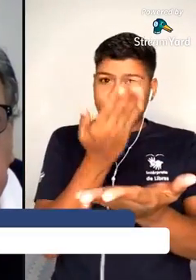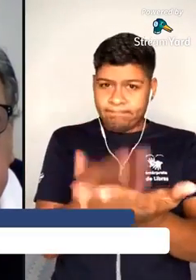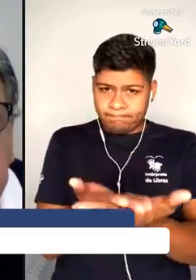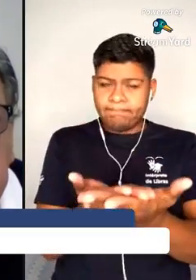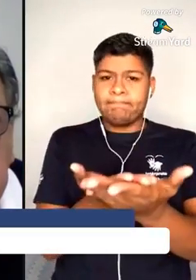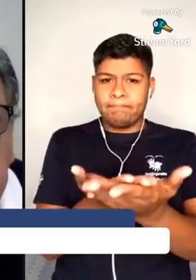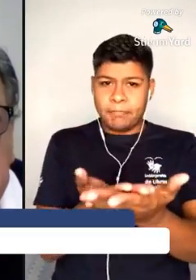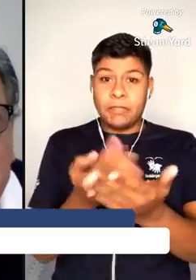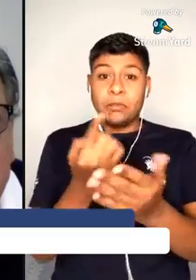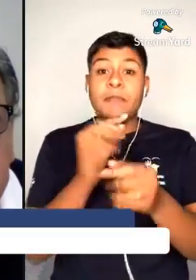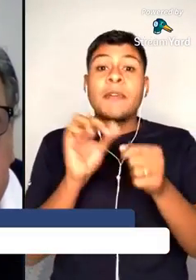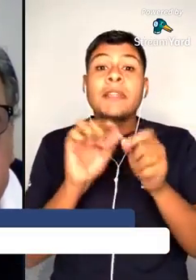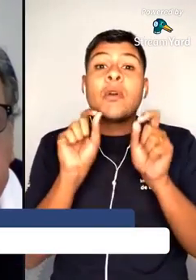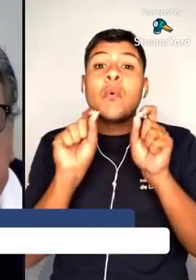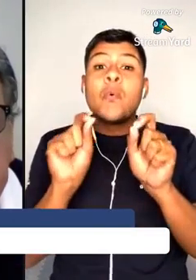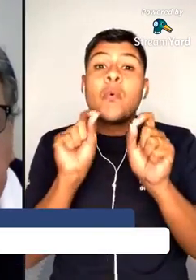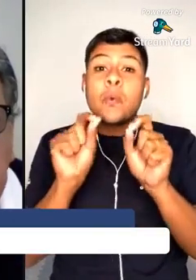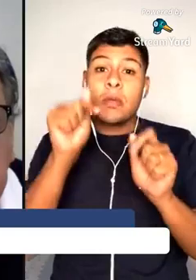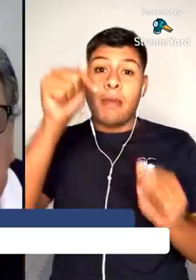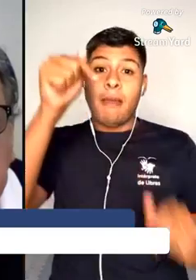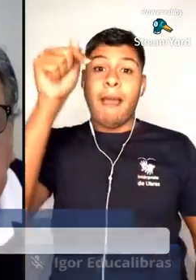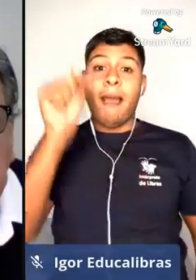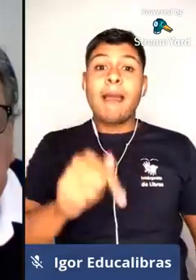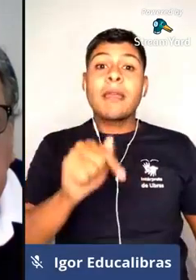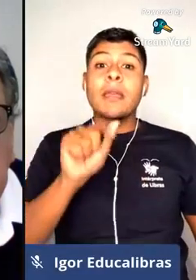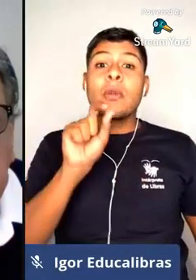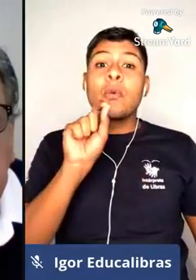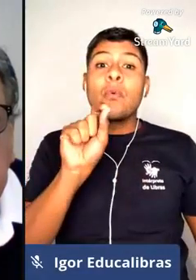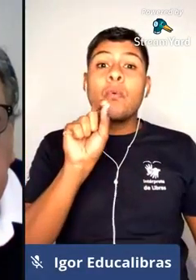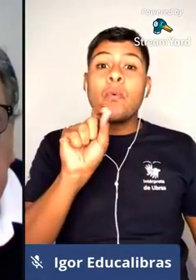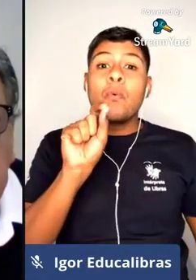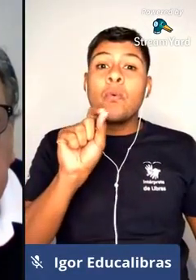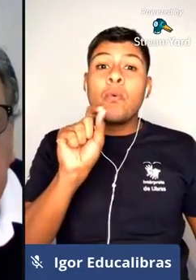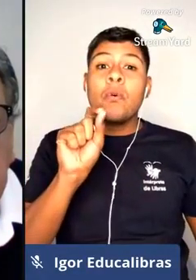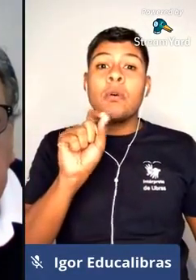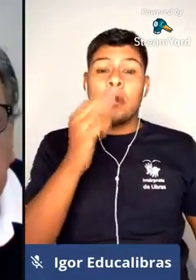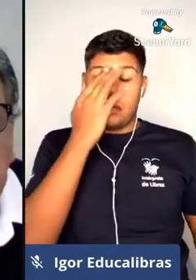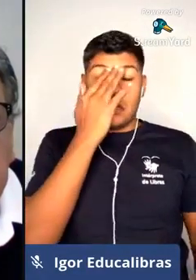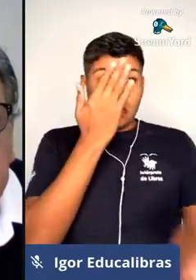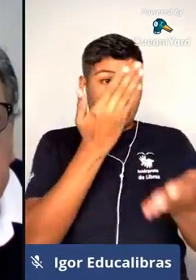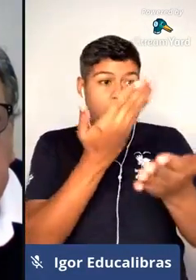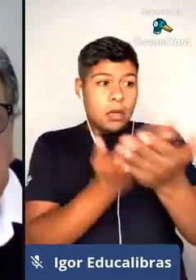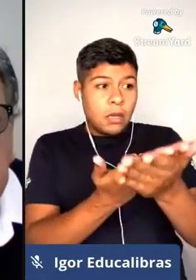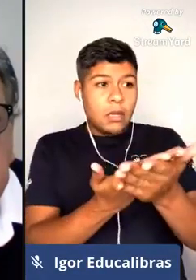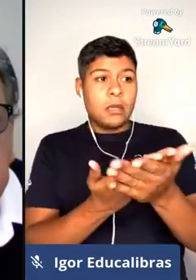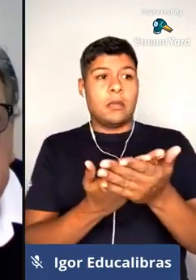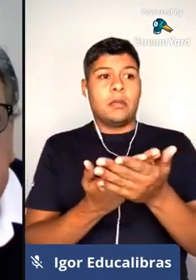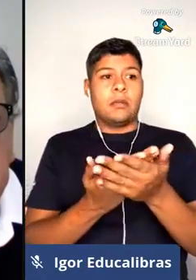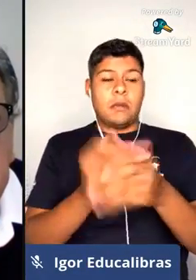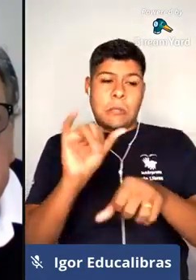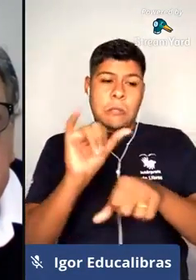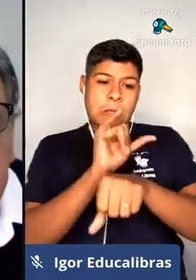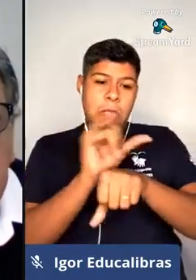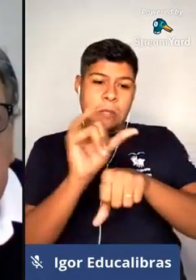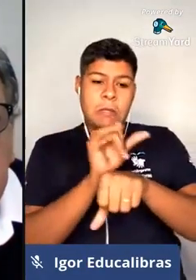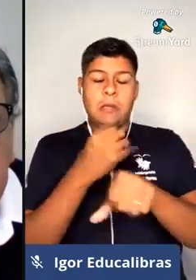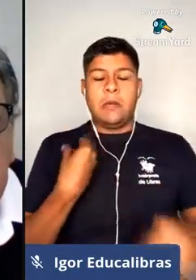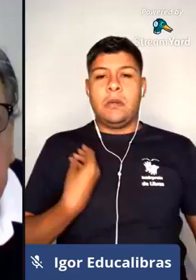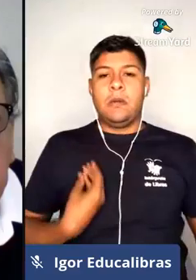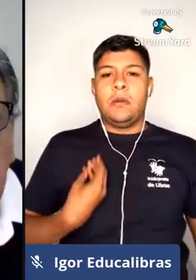que fazer aqui. Não, eu creio na pluralidade das existências